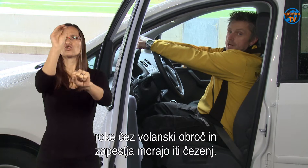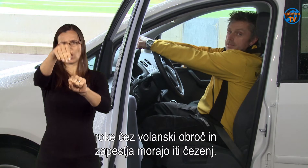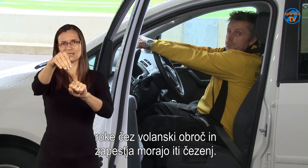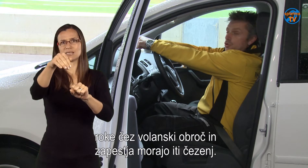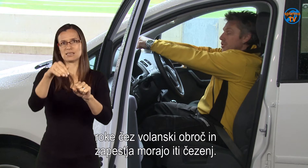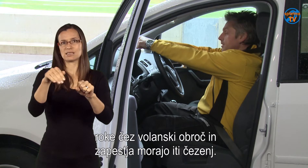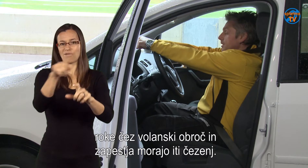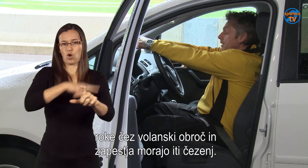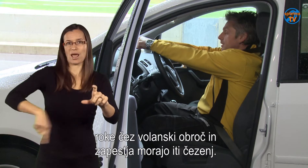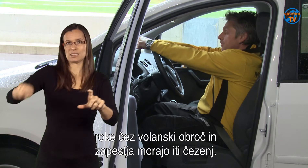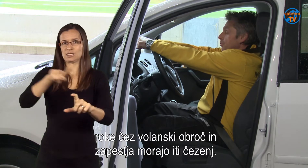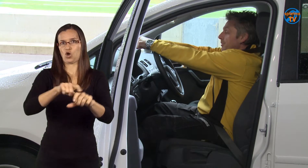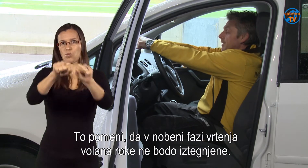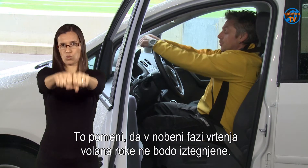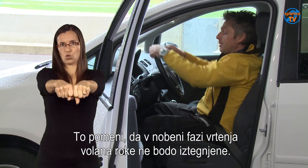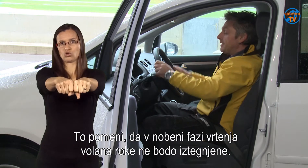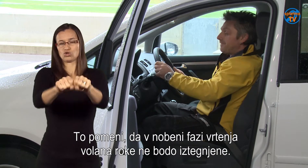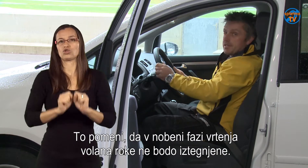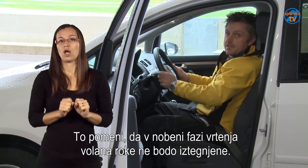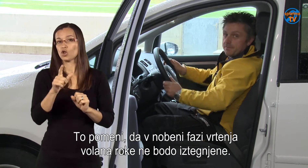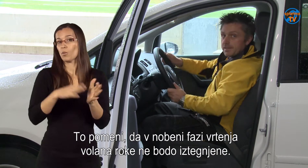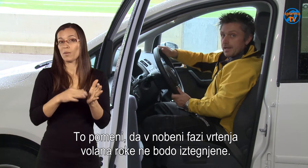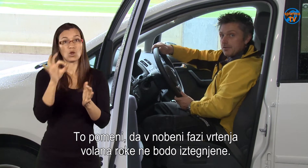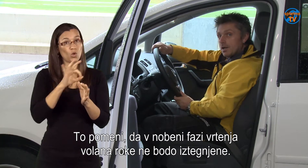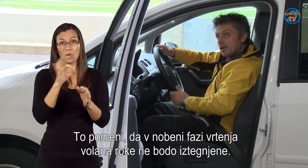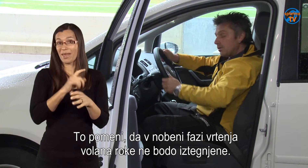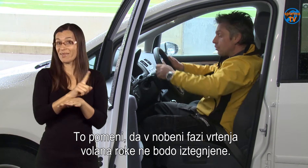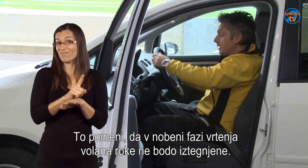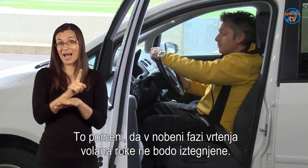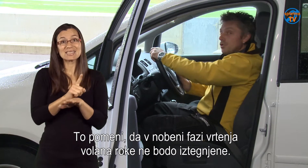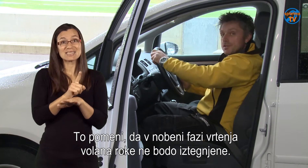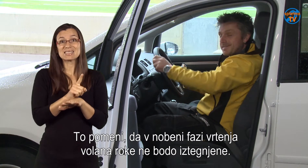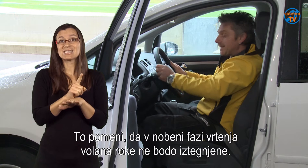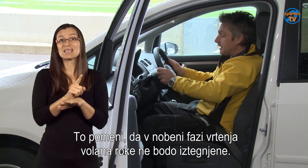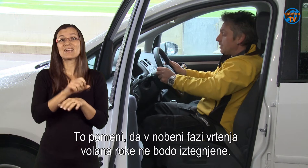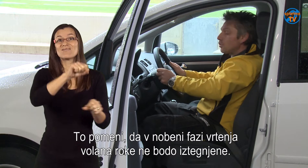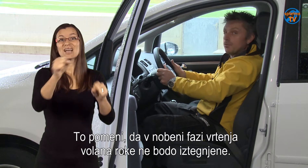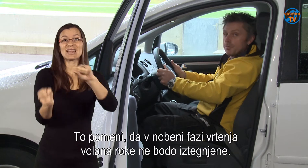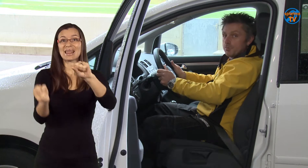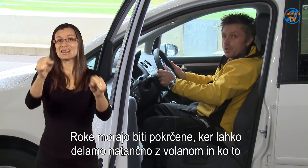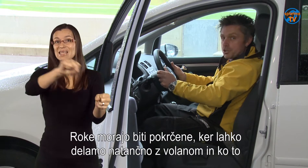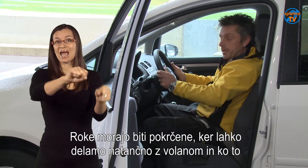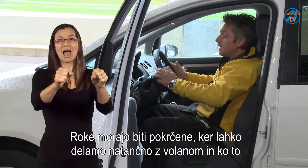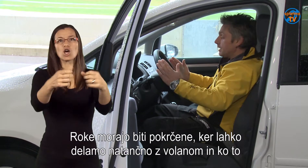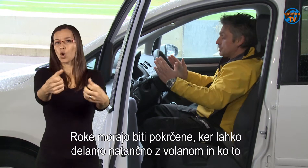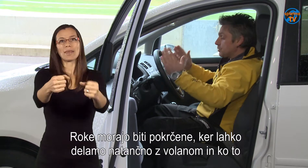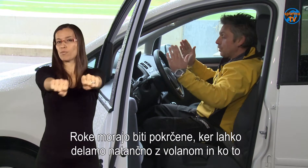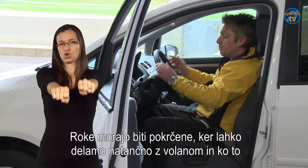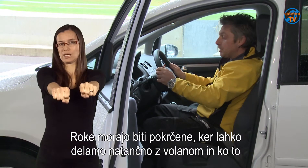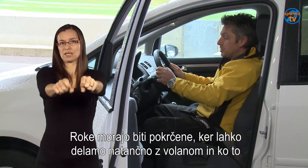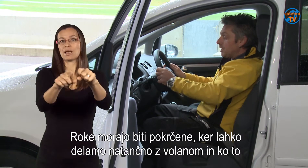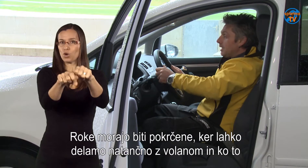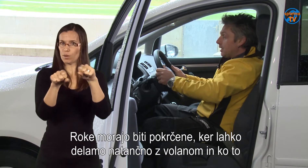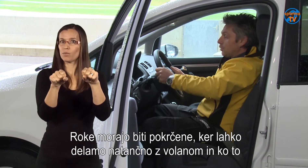čez volanski obroč. To pomeni, da v nobeni fazi vrtenja volana roke ne bojo stegnjene, roke morajo biti pokrčene. Ker če so